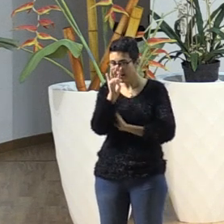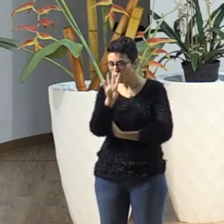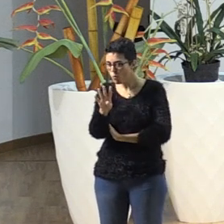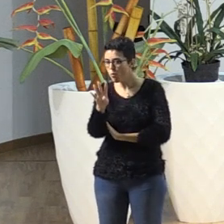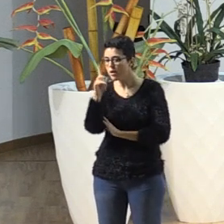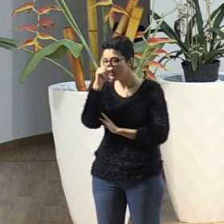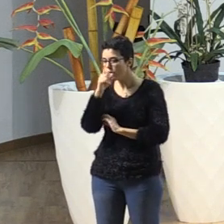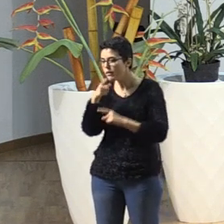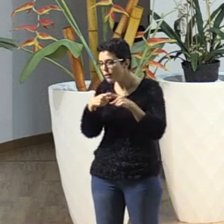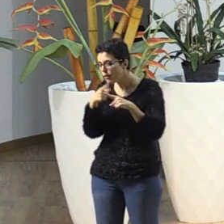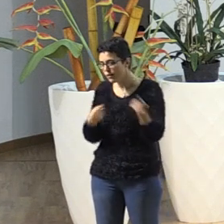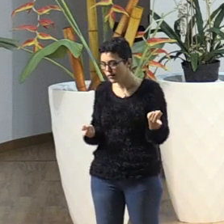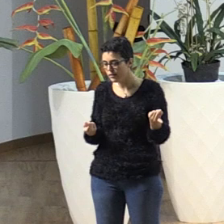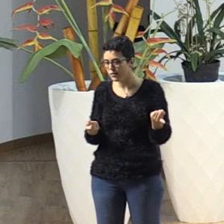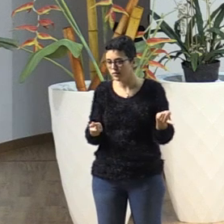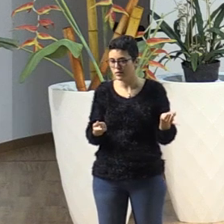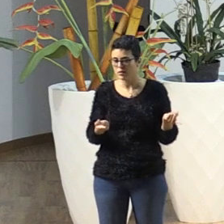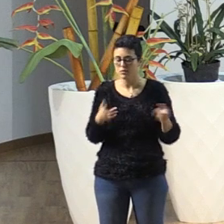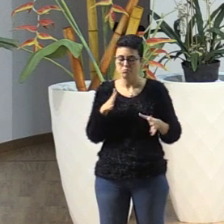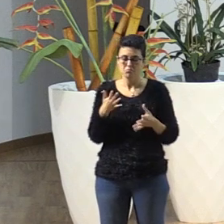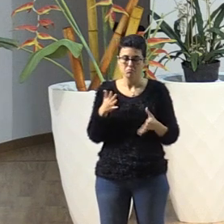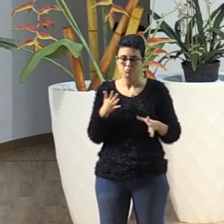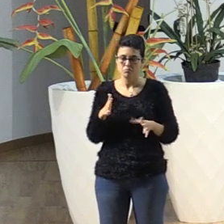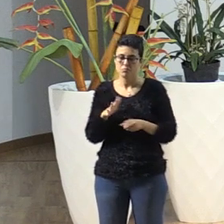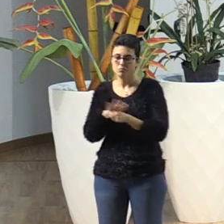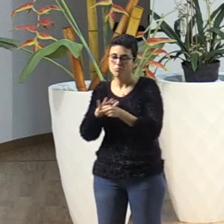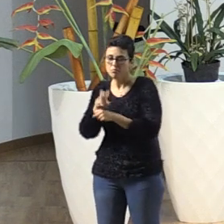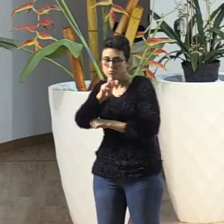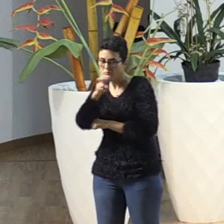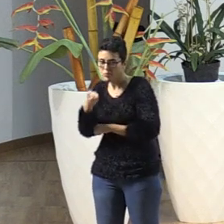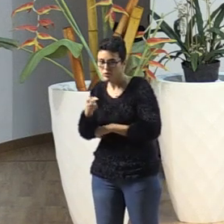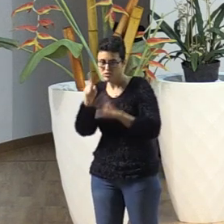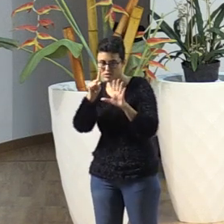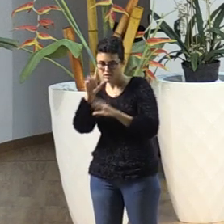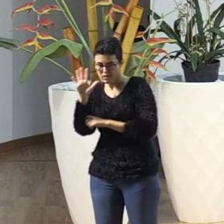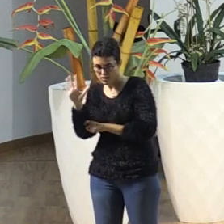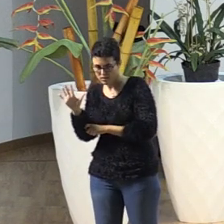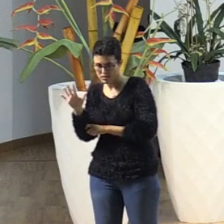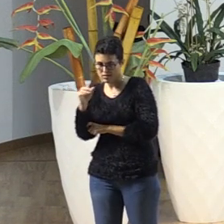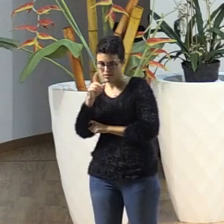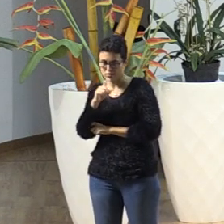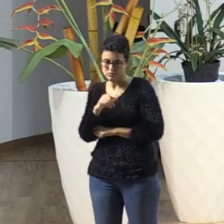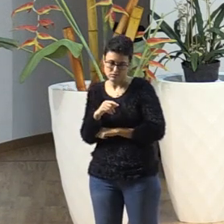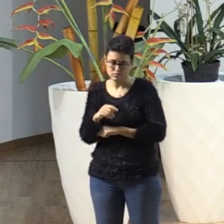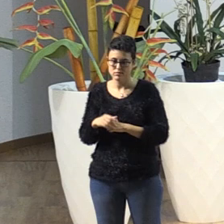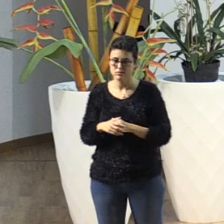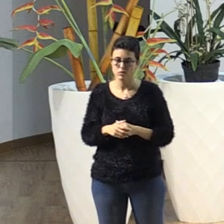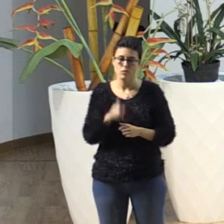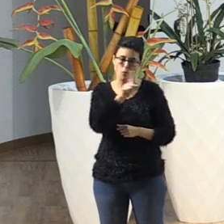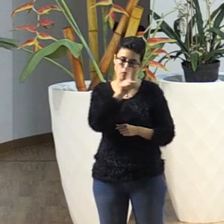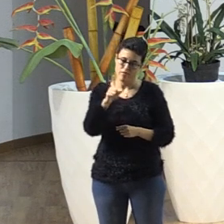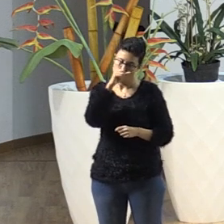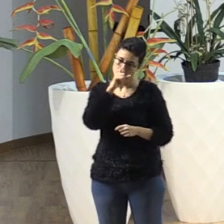medio. Pedralbes son 85. Son 5 kilómetros de distancia. Son 11